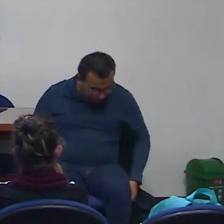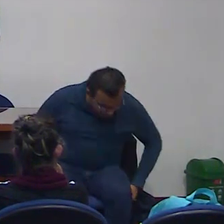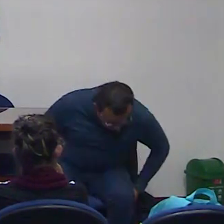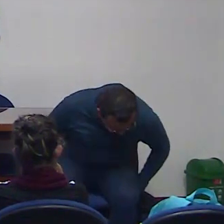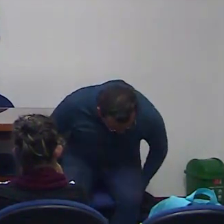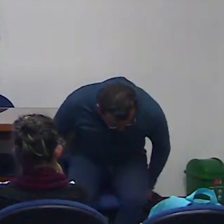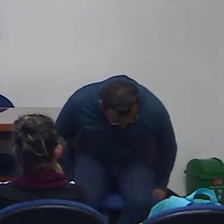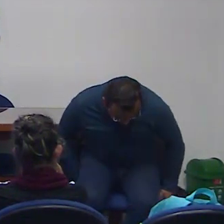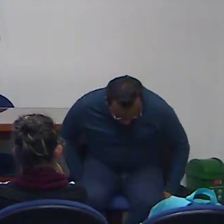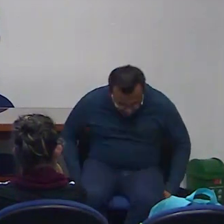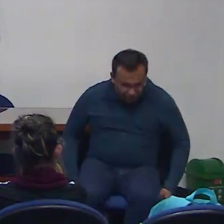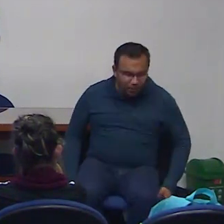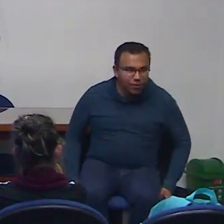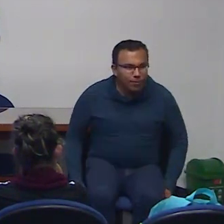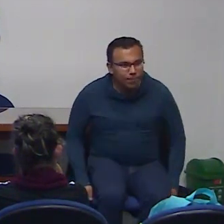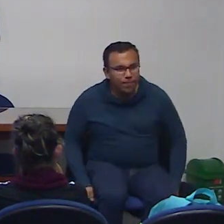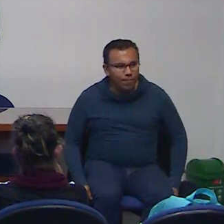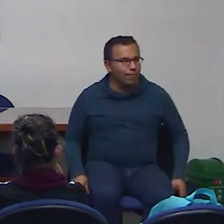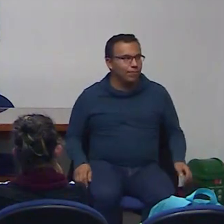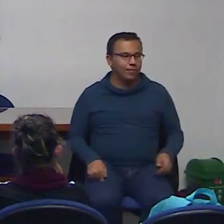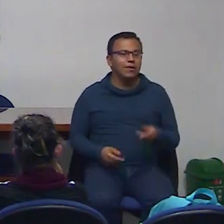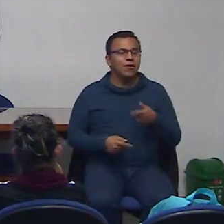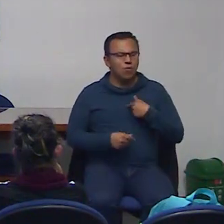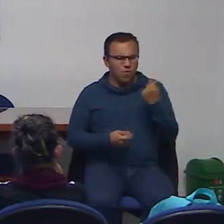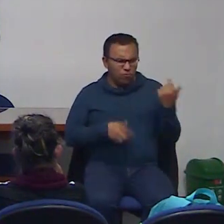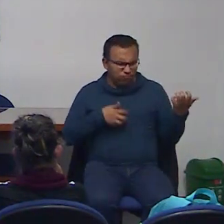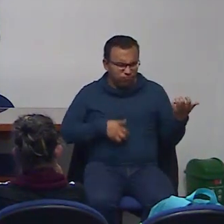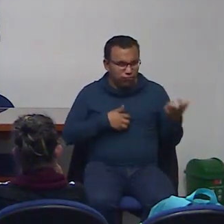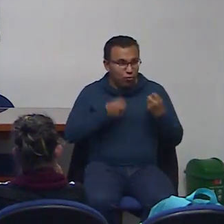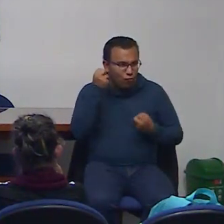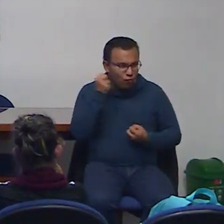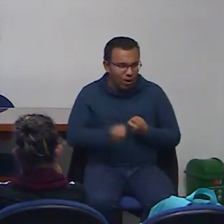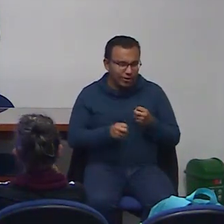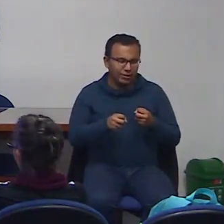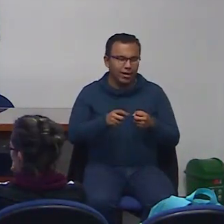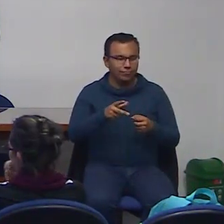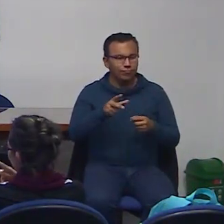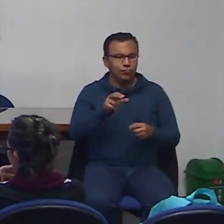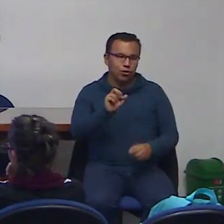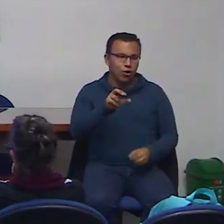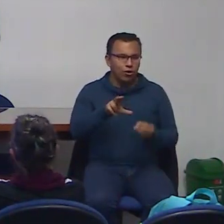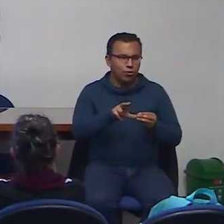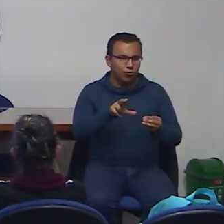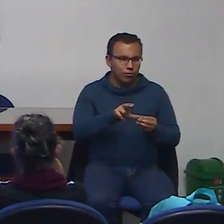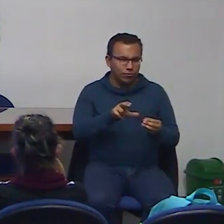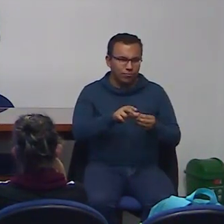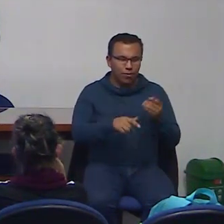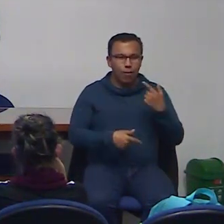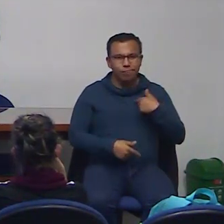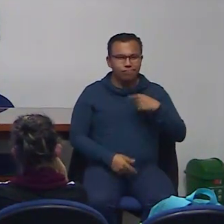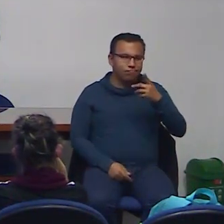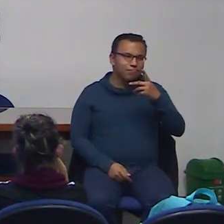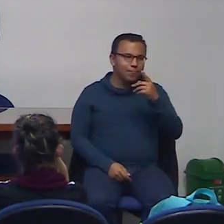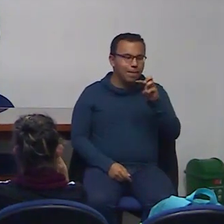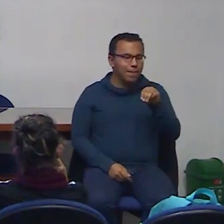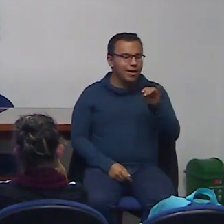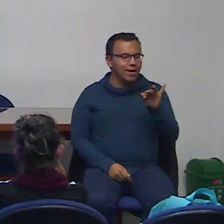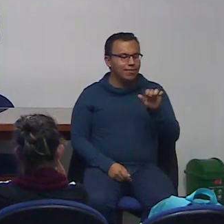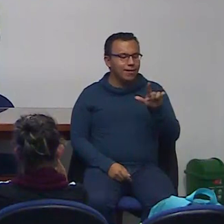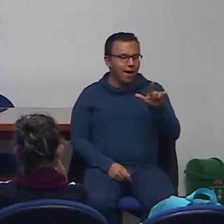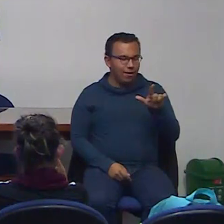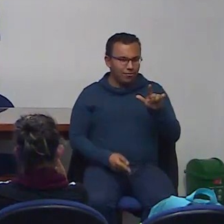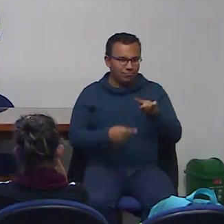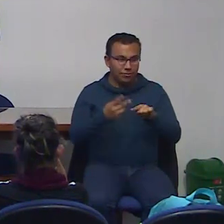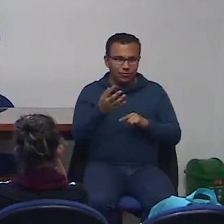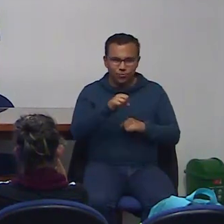rockero bien e bien fuerte empecé tocando heavy metal sí eh